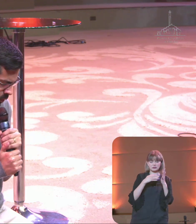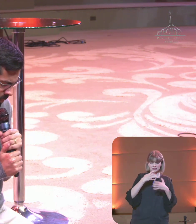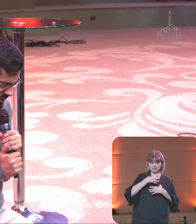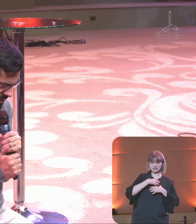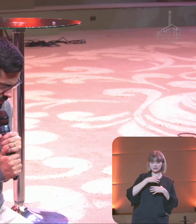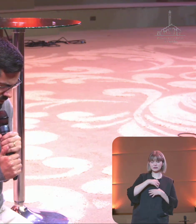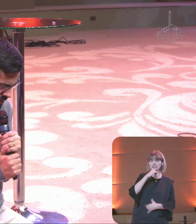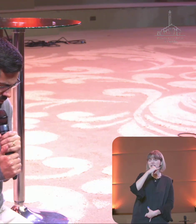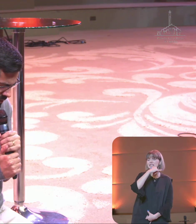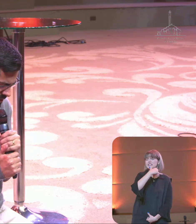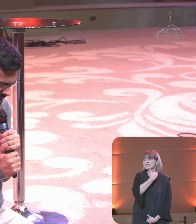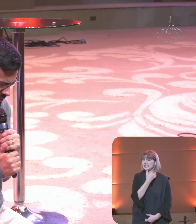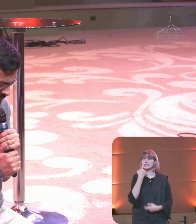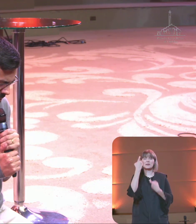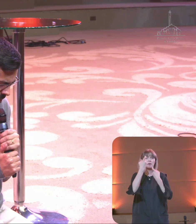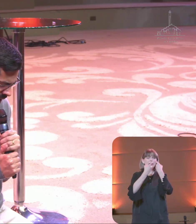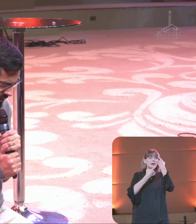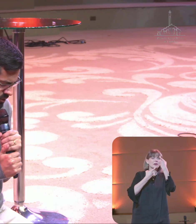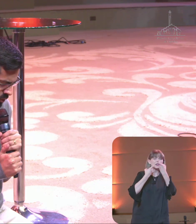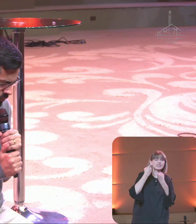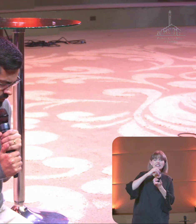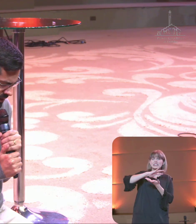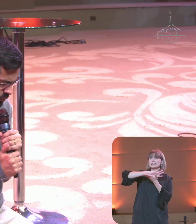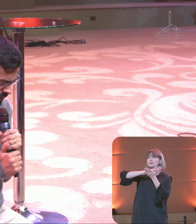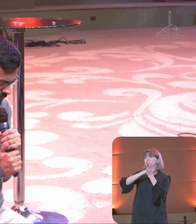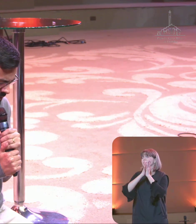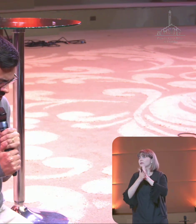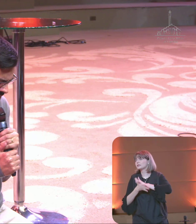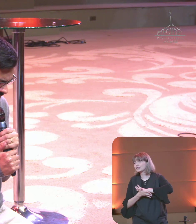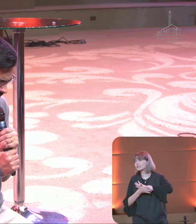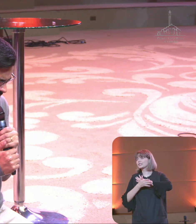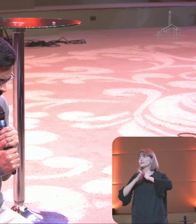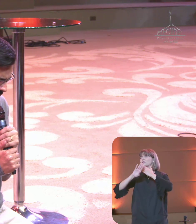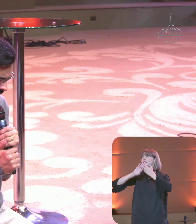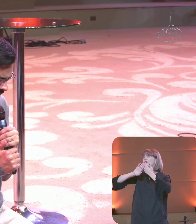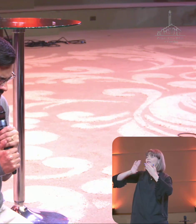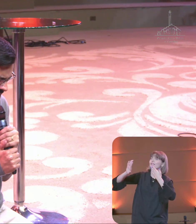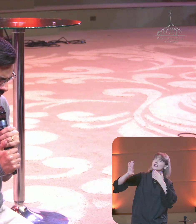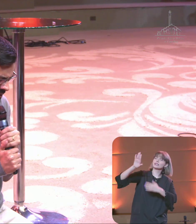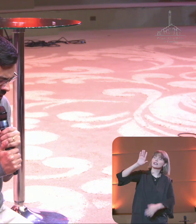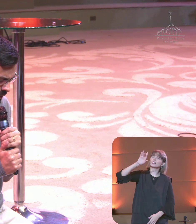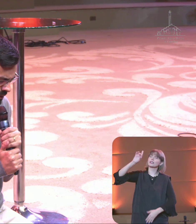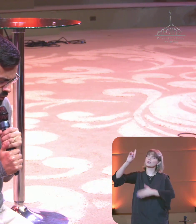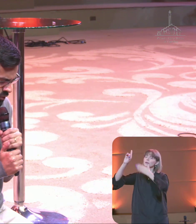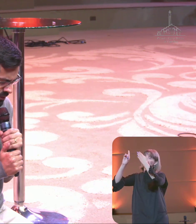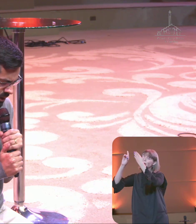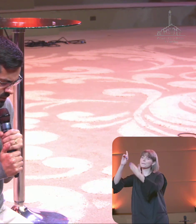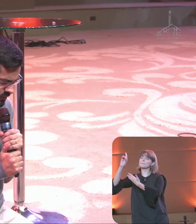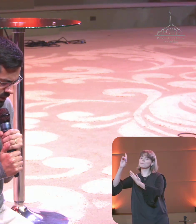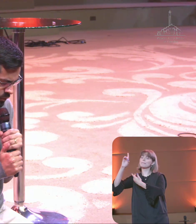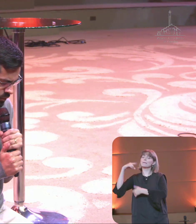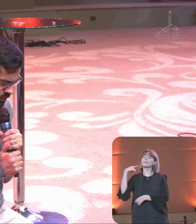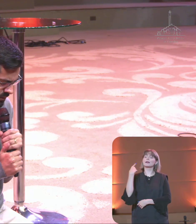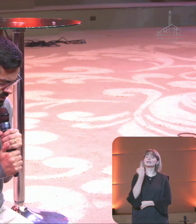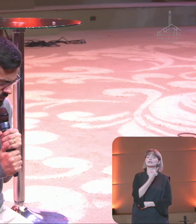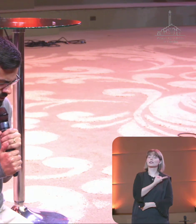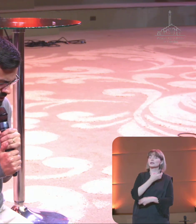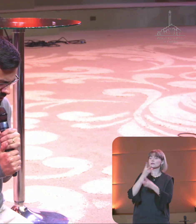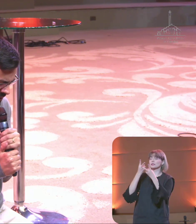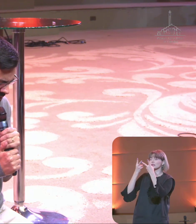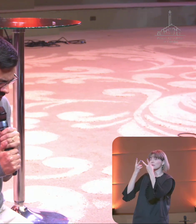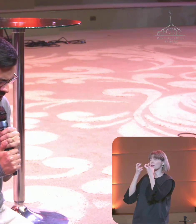qualquer preocupação, ó Deus, que muitas vezes nos impedem de ouvir a Tua voz. Mas, Pai, queremos estar atento àquilo que o Senhor tem para falar conosco